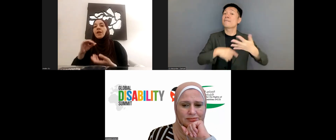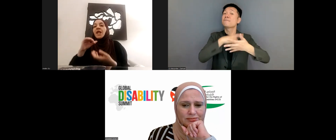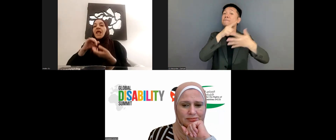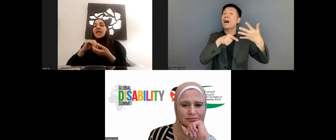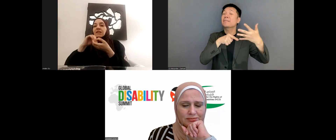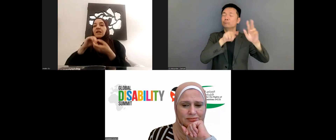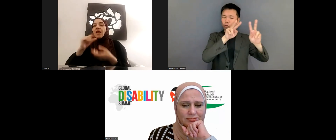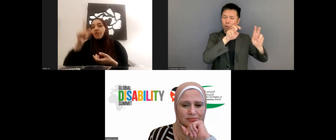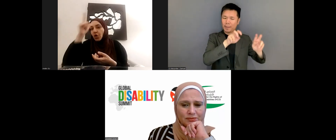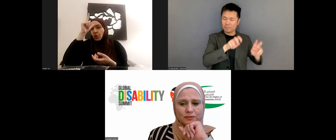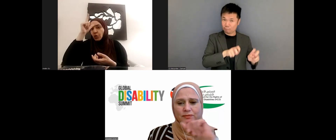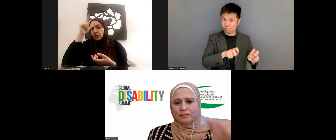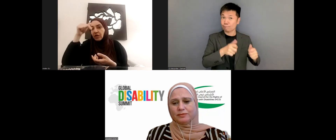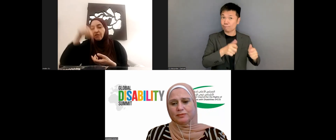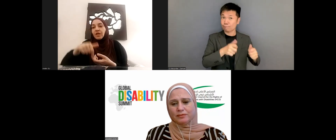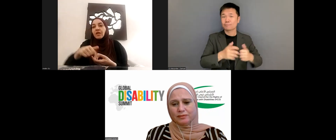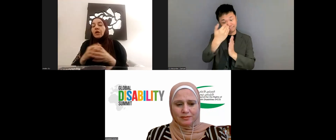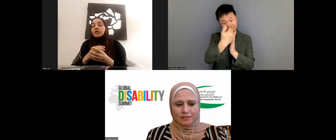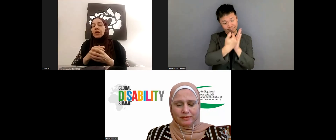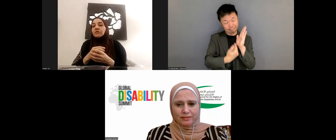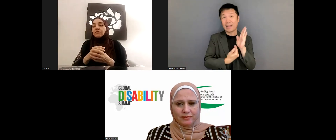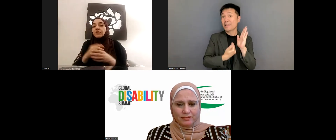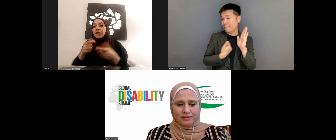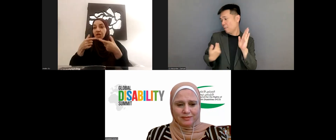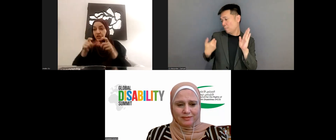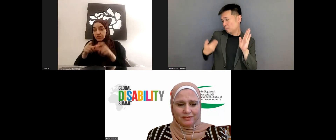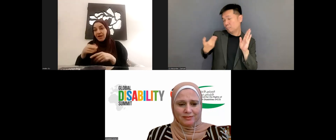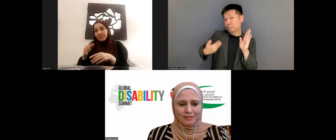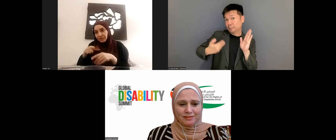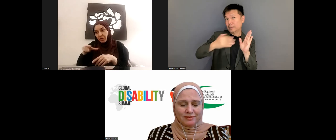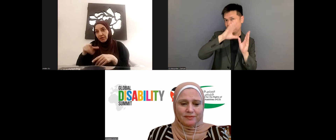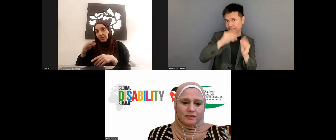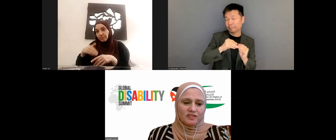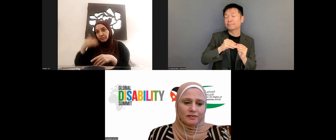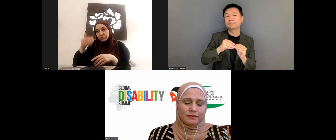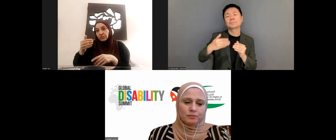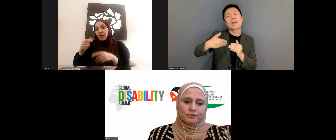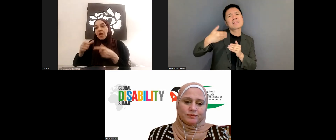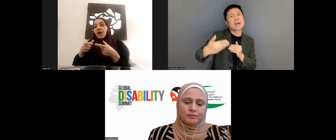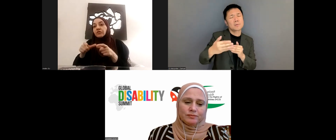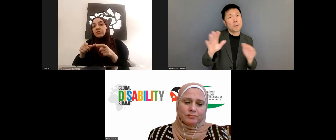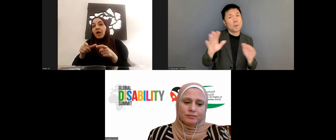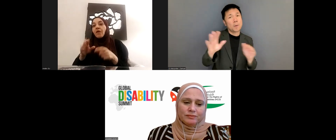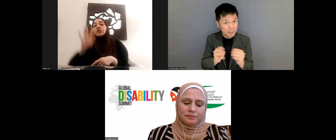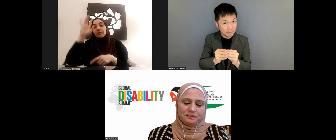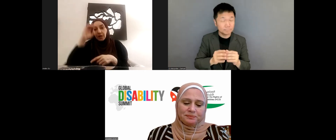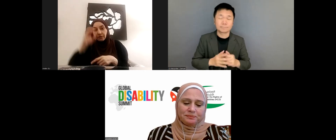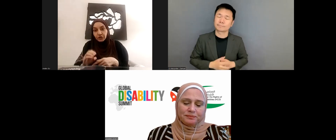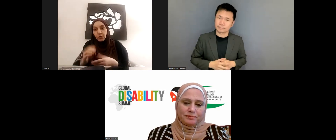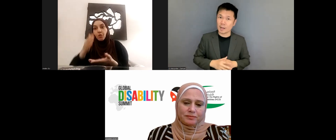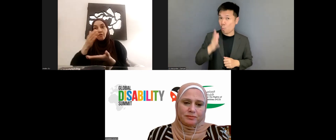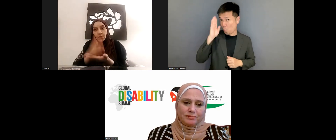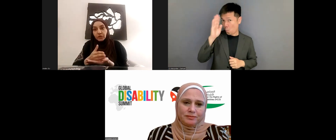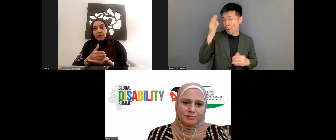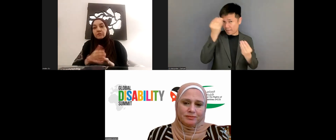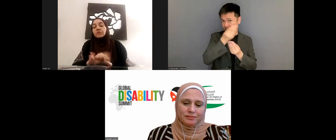للإعاقة في الأردن، underlined. وهذه العناوين This is الرئيسية our التي تم discussion, النقاش. main لسنا هناك topic اجتماع قادم discussed. أيضا راح يكون This اجتمعنا upcoming في أكثر من meeting. منطقة، اجتمعنا في We have مناطق held a الشمال number of